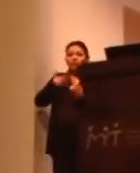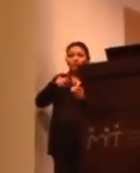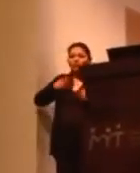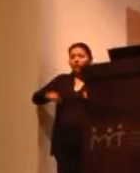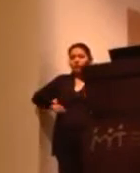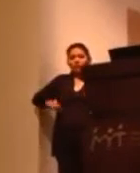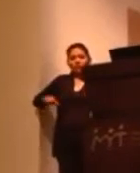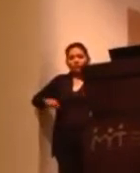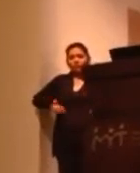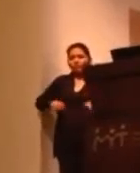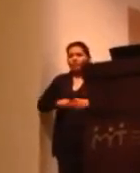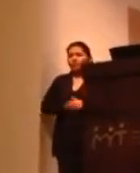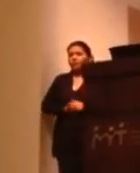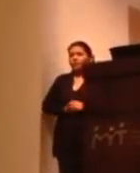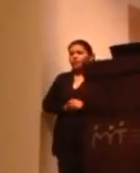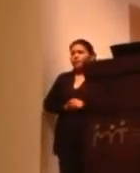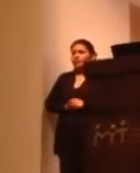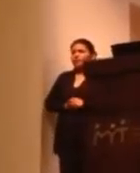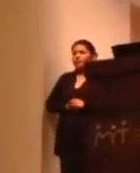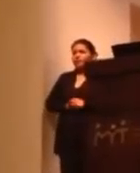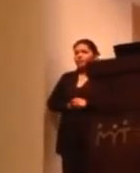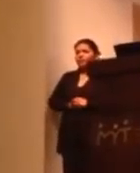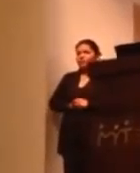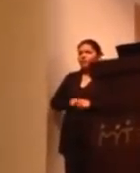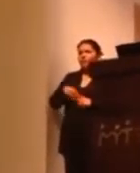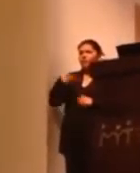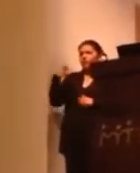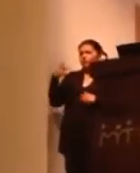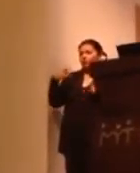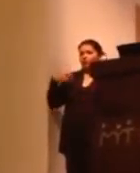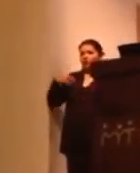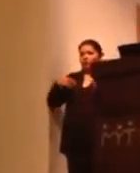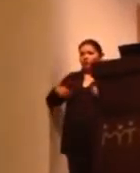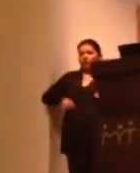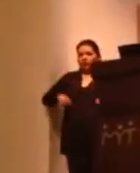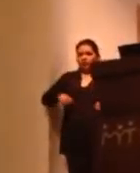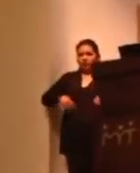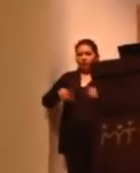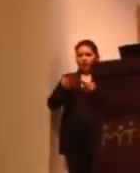actividad física. Su actividad física